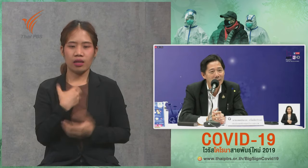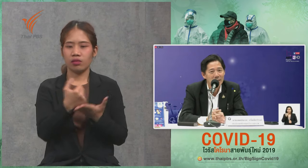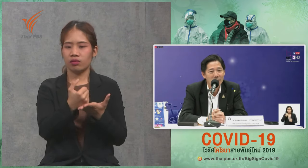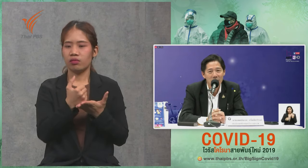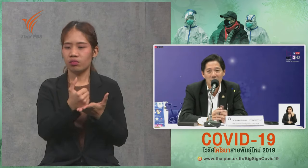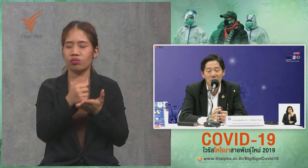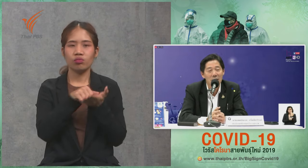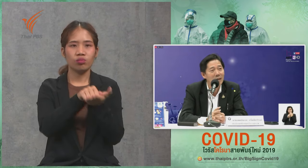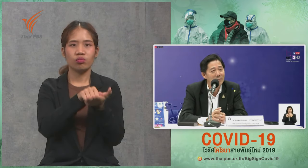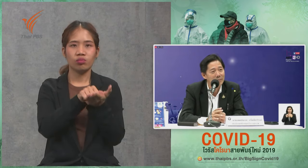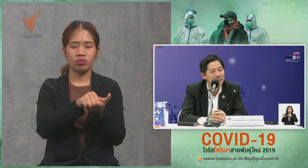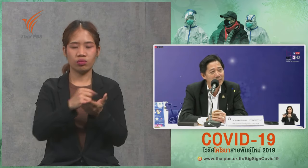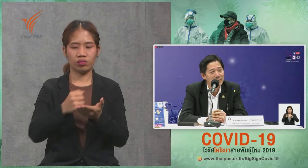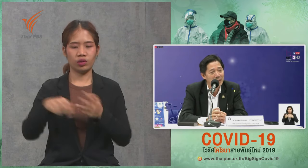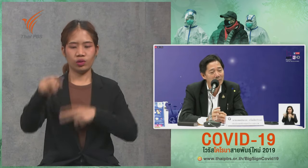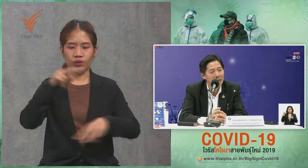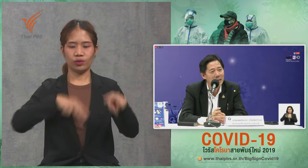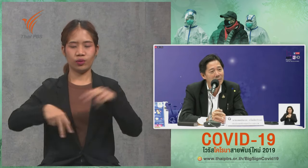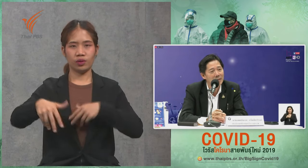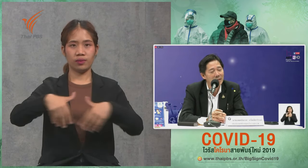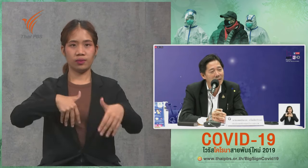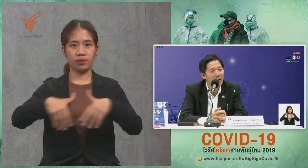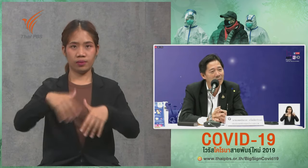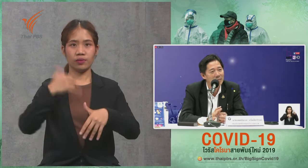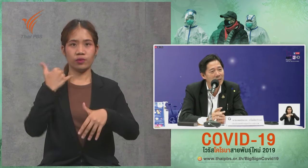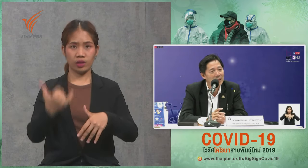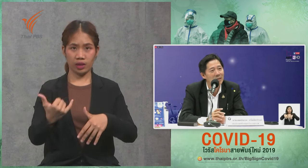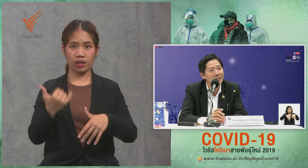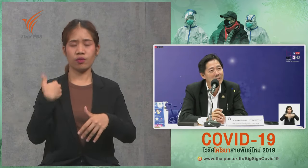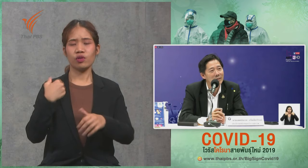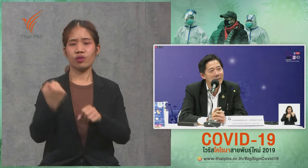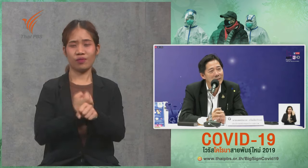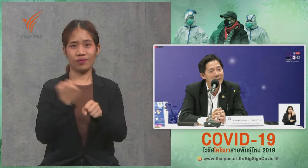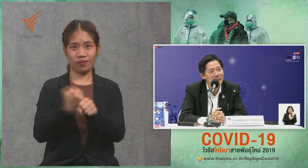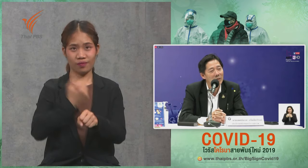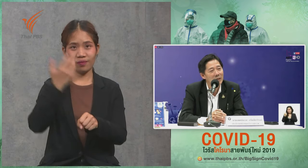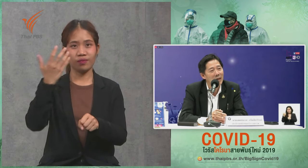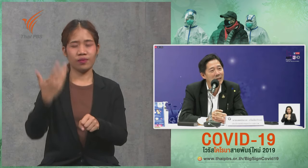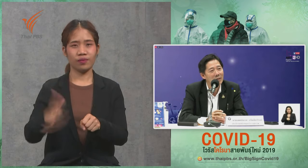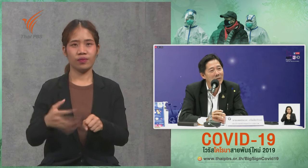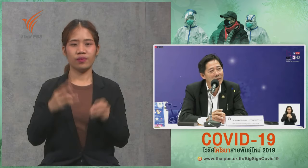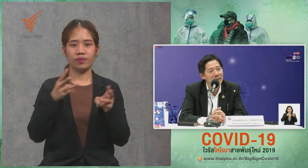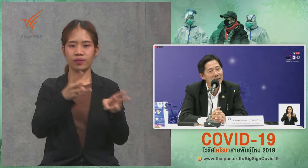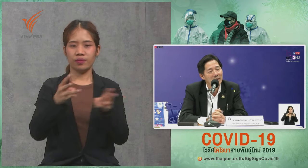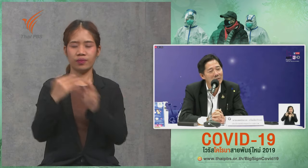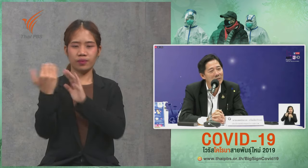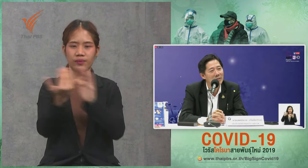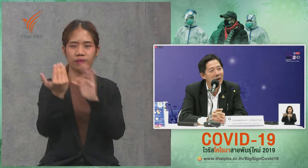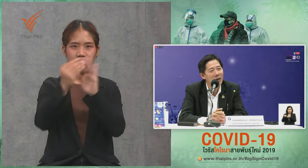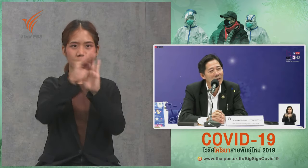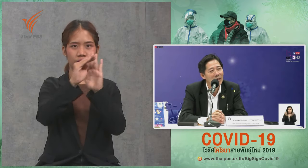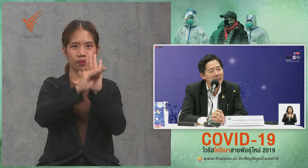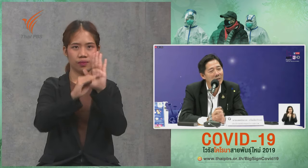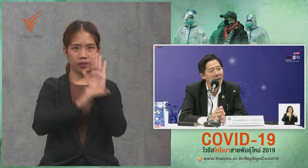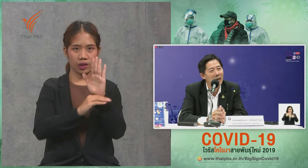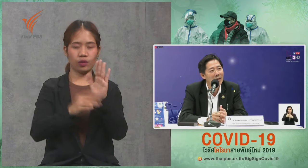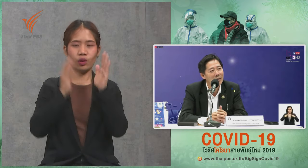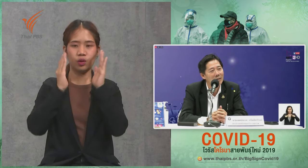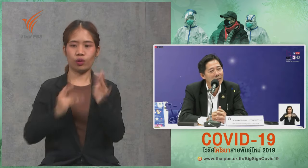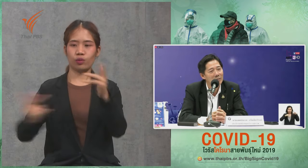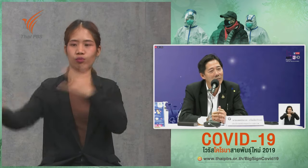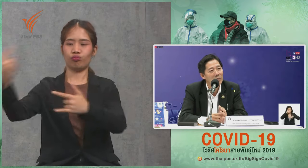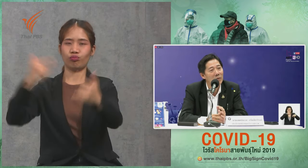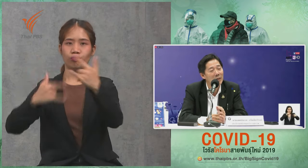แลประชาชนนะครับเห็นวันนี้เขาไปซักซ้อมเรื่องของกระบวนการเอาคนเข้าสู่ห้องการดู